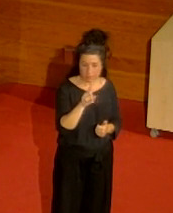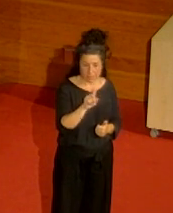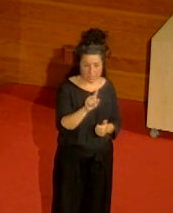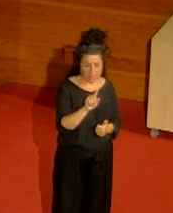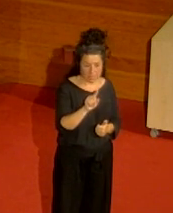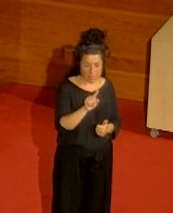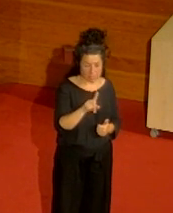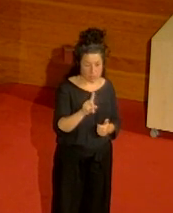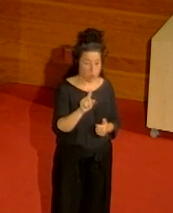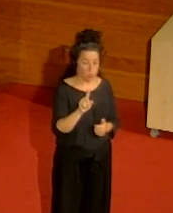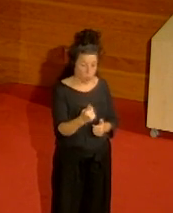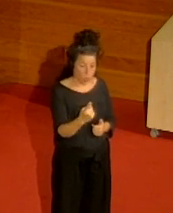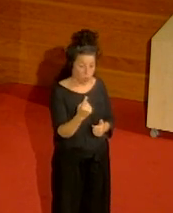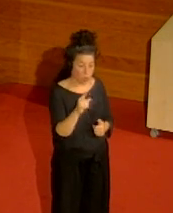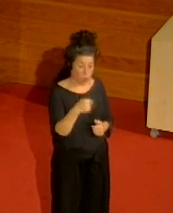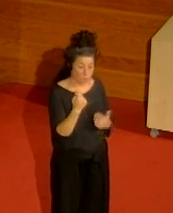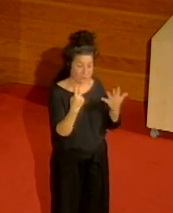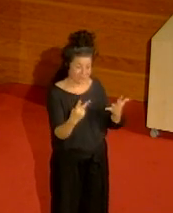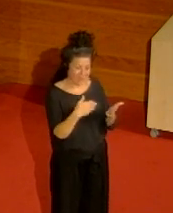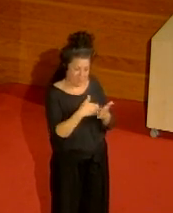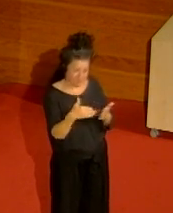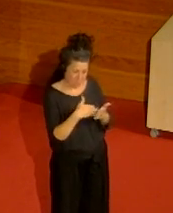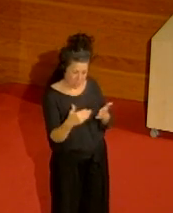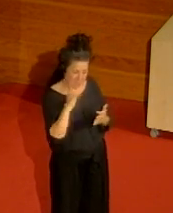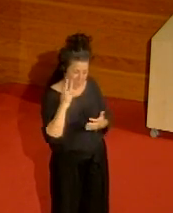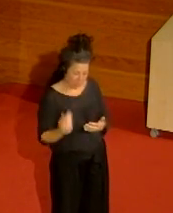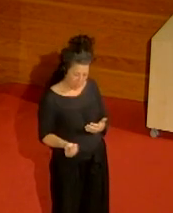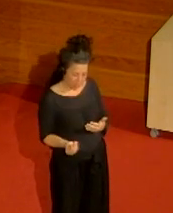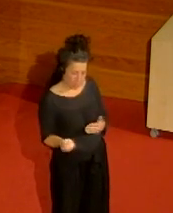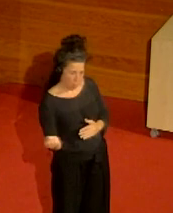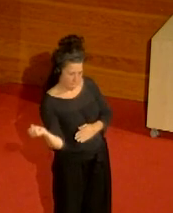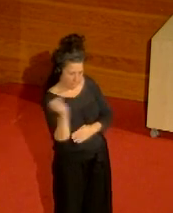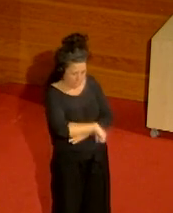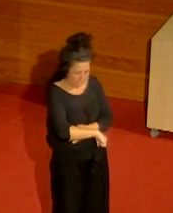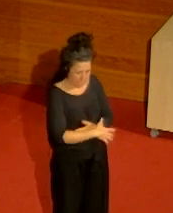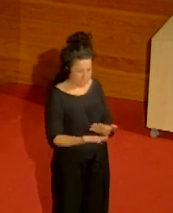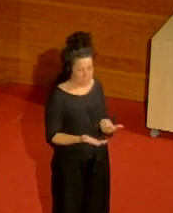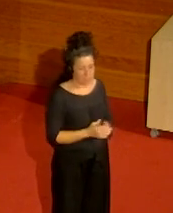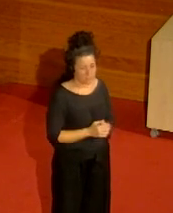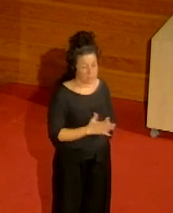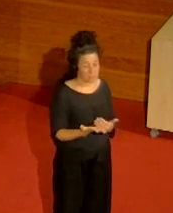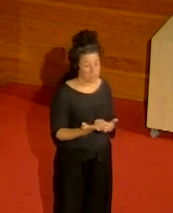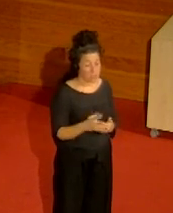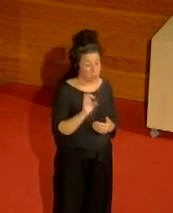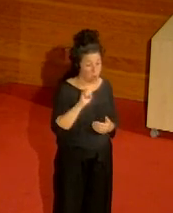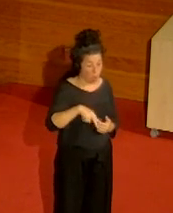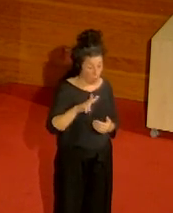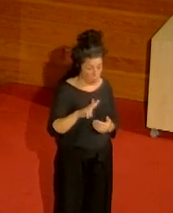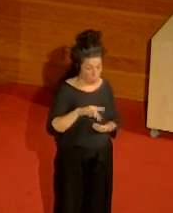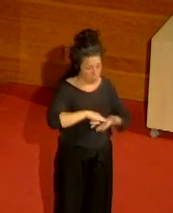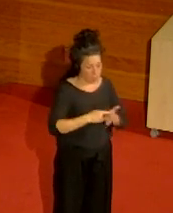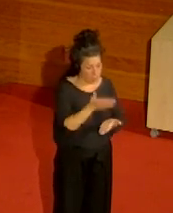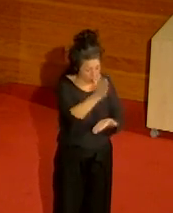de palestinos eran todavía numéricamente muchos más más del doble y el plan de partición de la ONU que